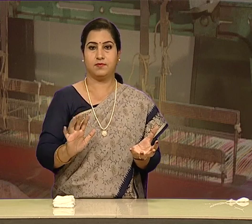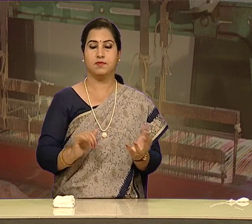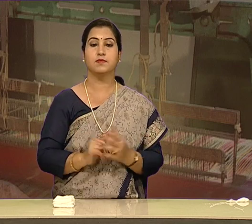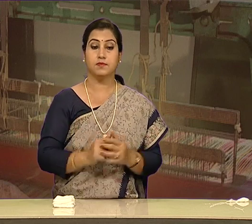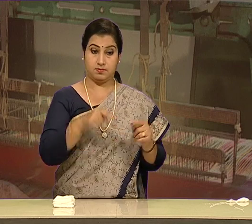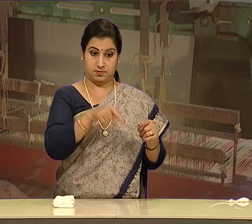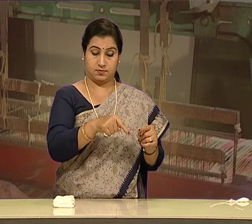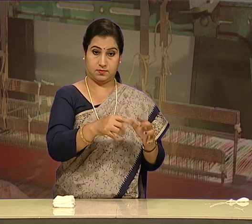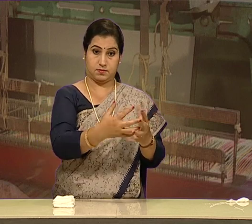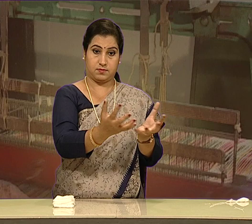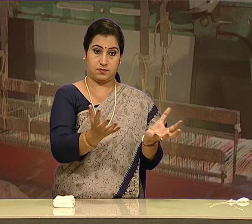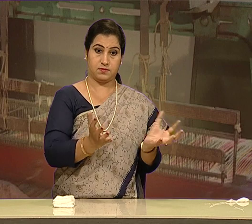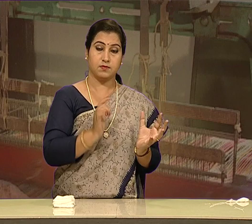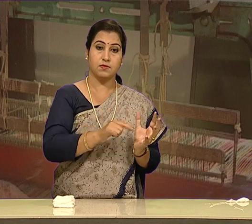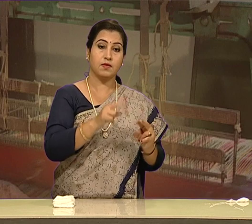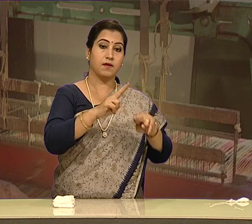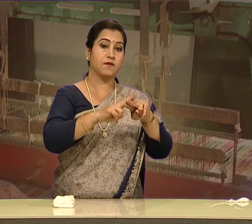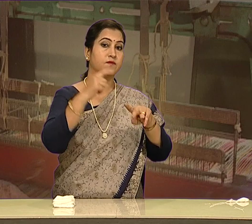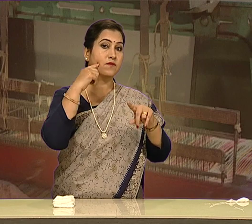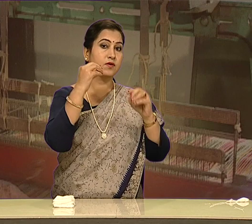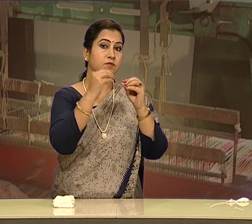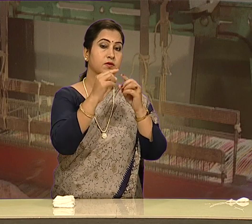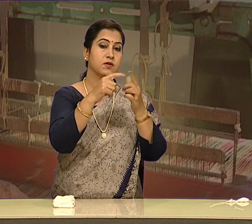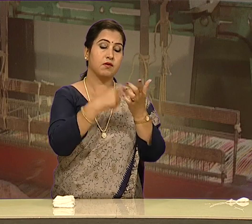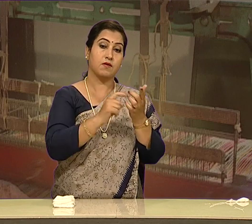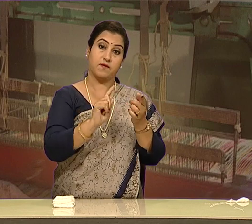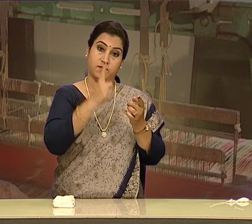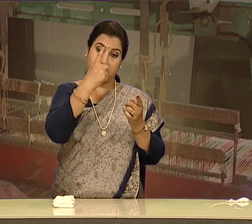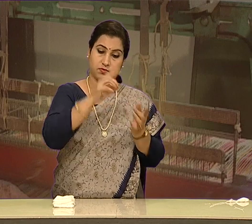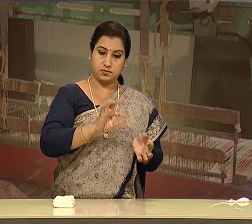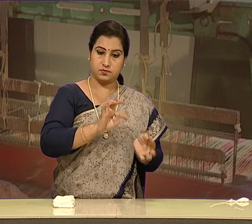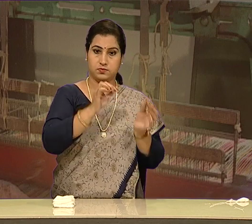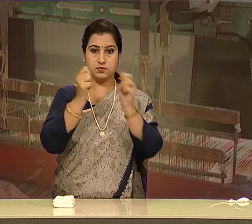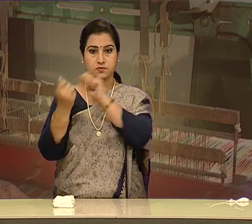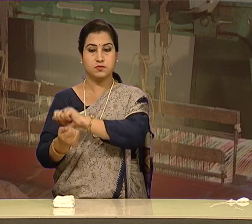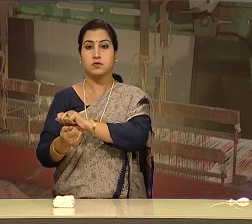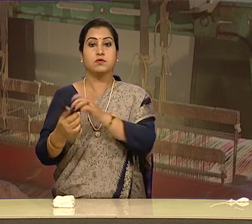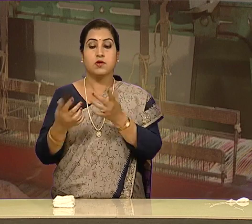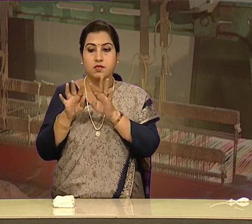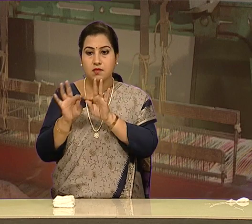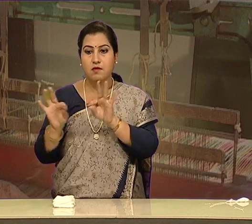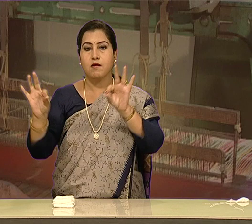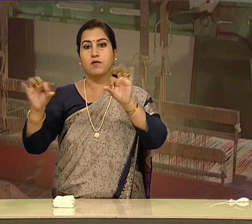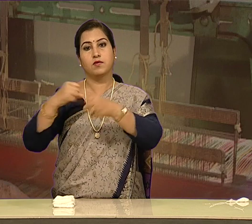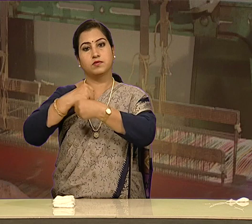वस्त्र बनाने से पहले इन सभी तंतुओं को तागों में परिवर्तित किया